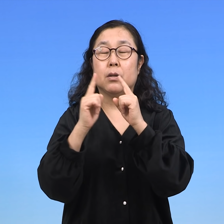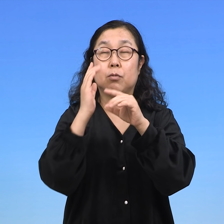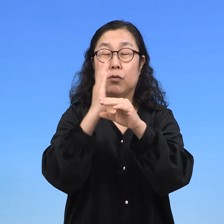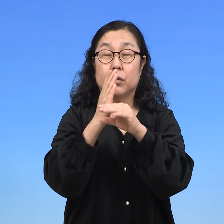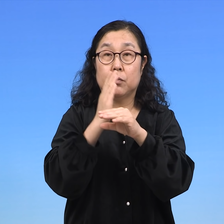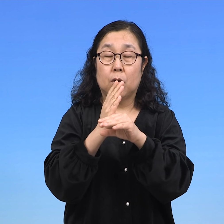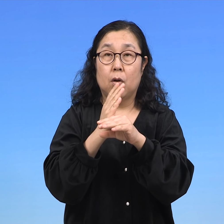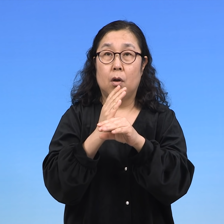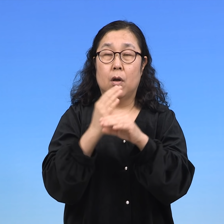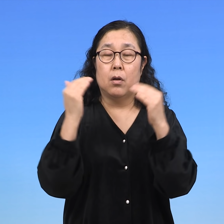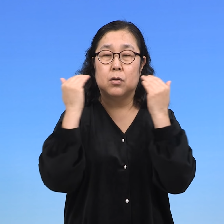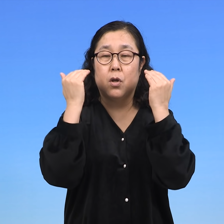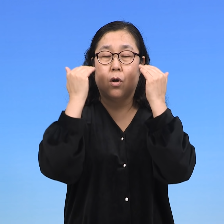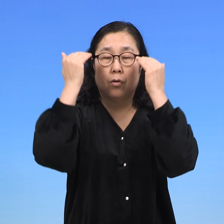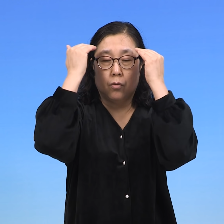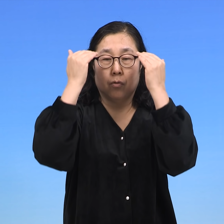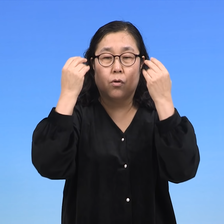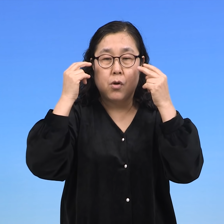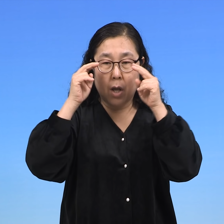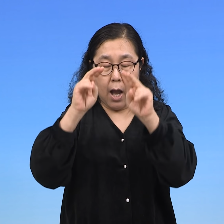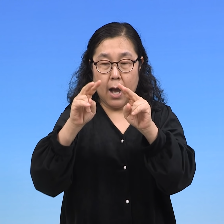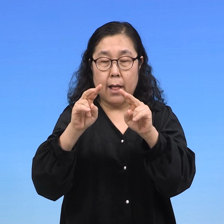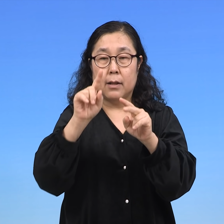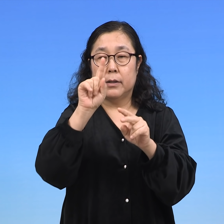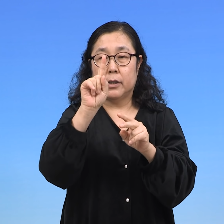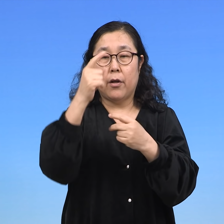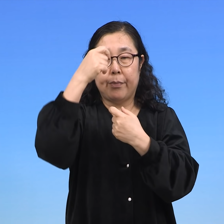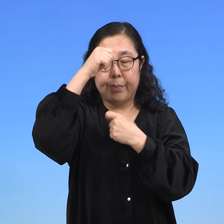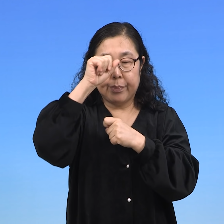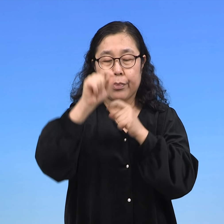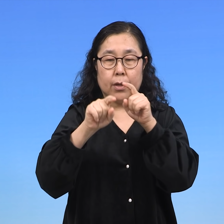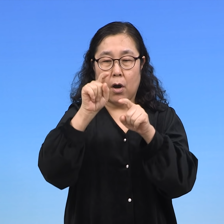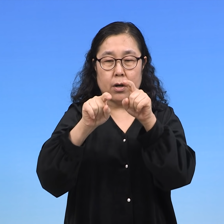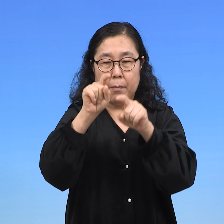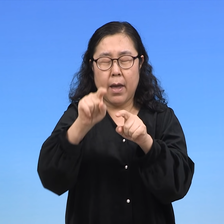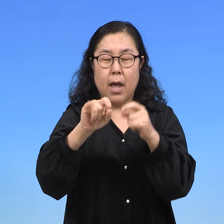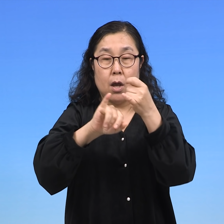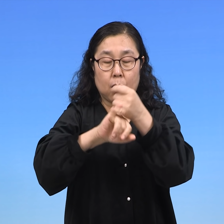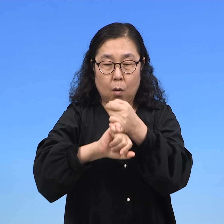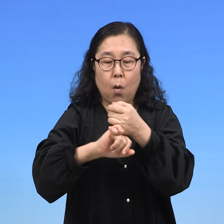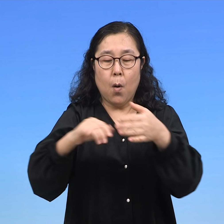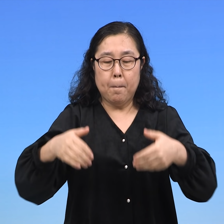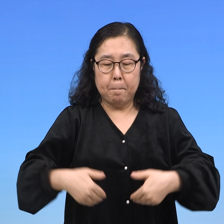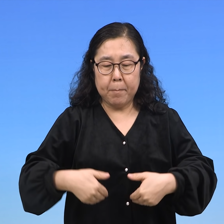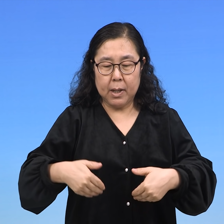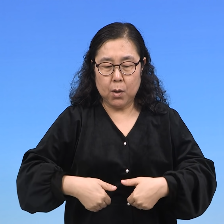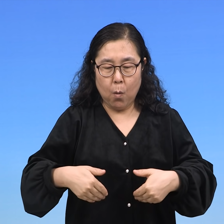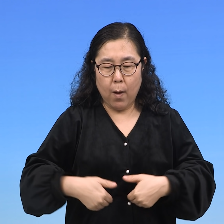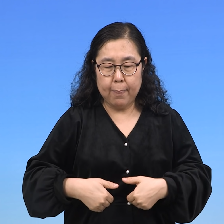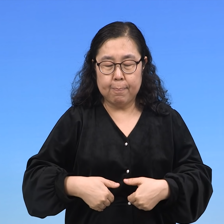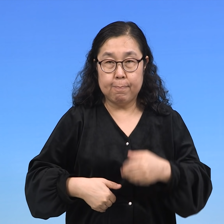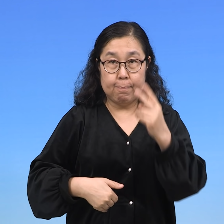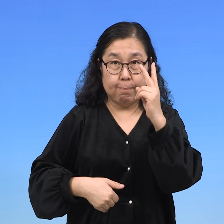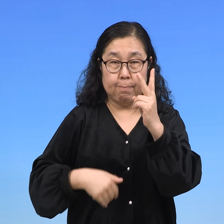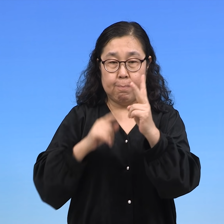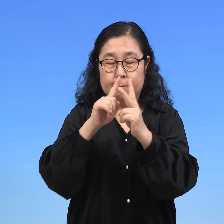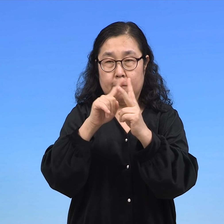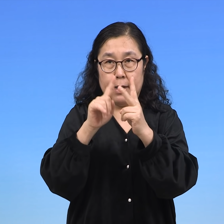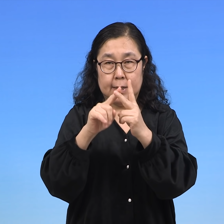이 성숙을 향한 첫걸음에 꼭 필요한 두 가지 사안을 함께 나누어 보기를